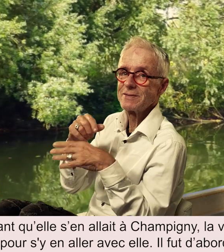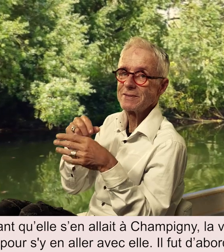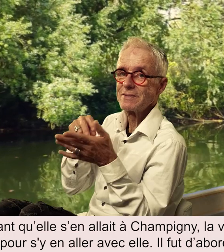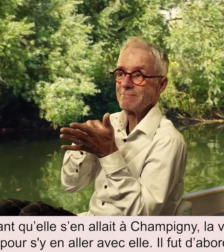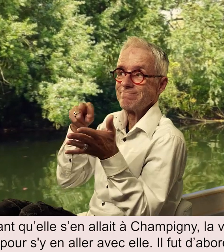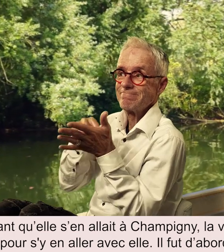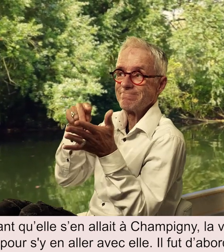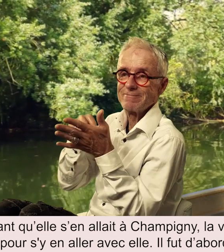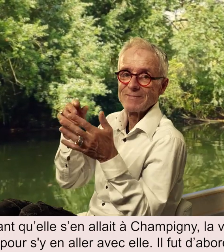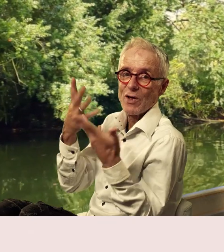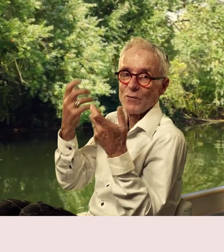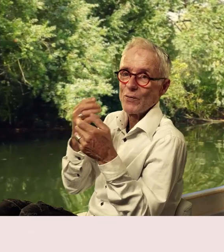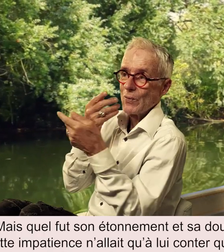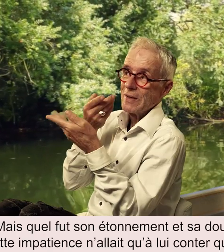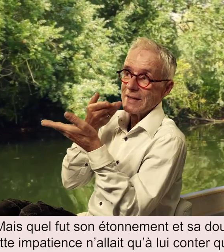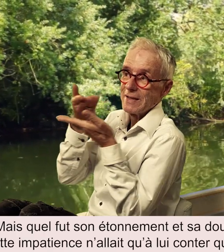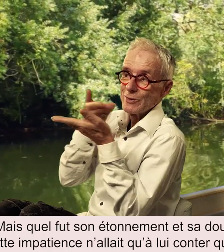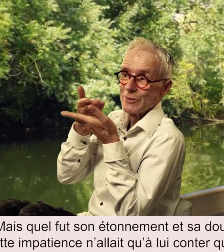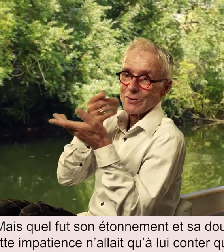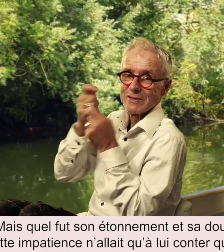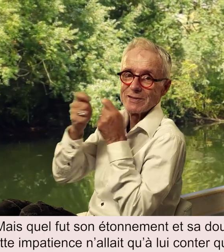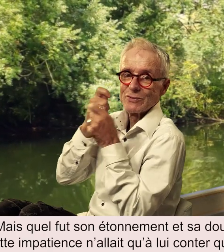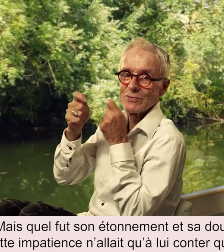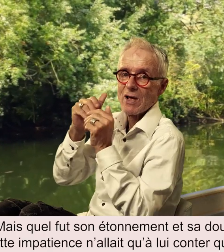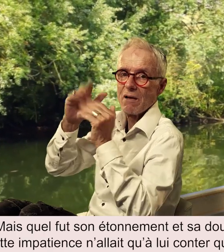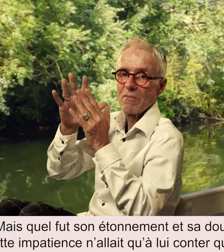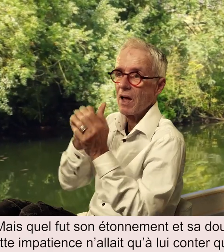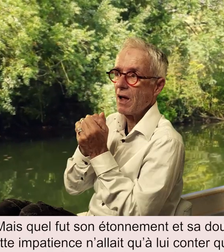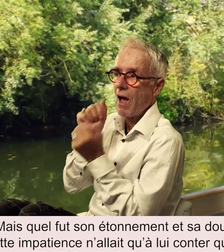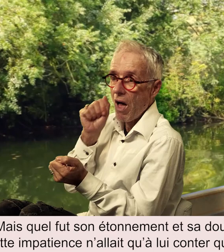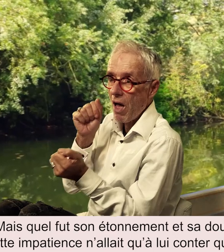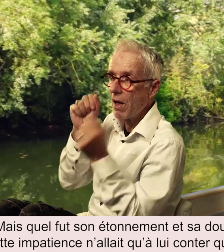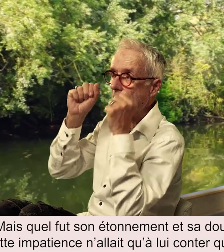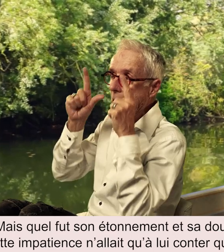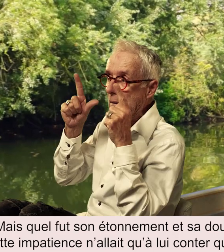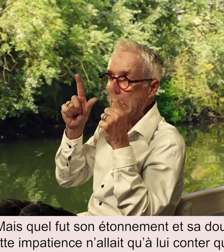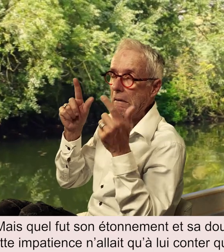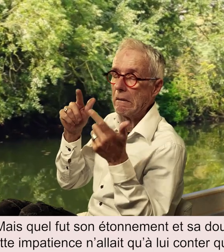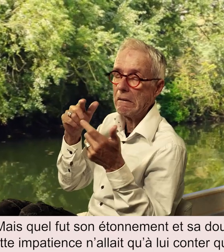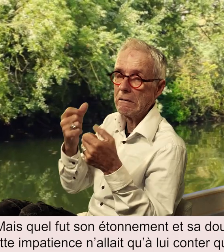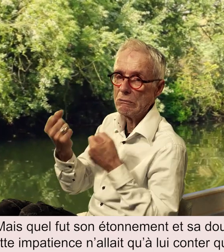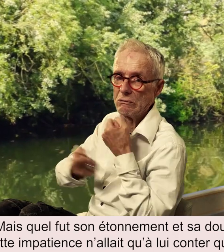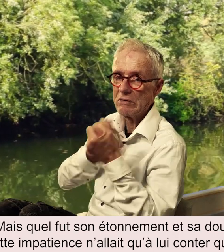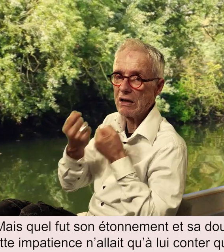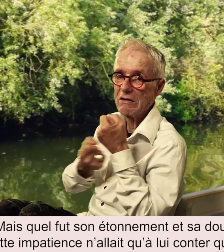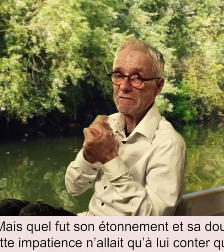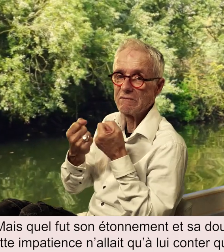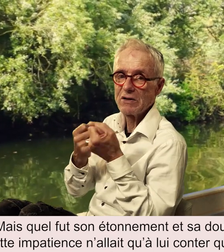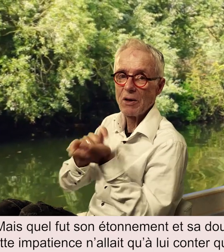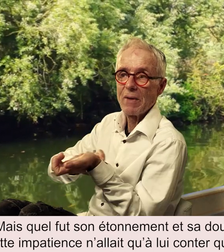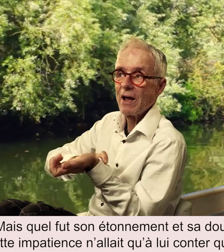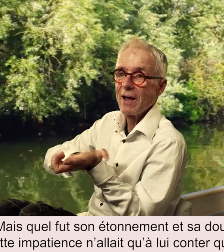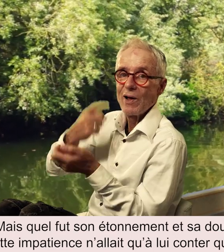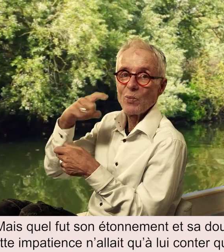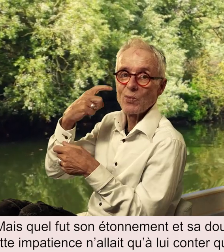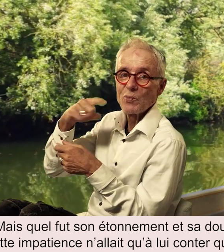le pouvoir entretenir. Mais quel fut son étonnement et sa douleur quand il trouva que cette impatience